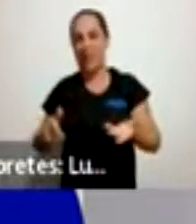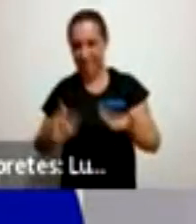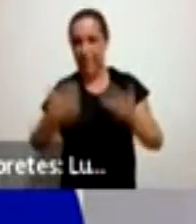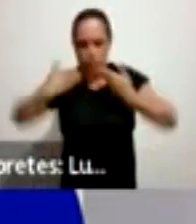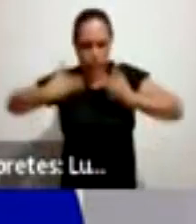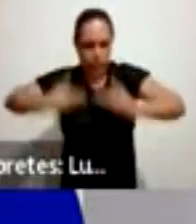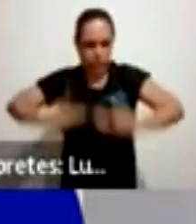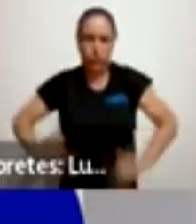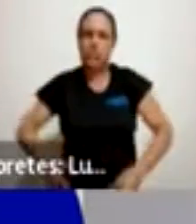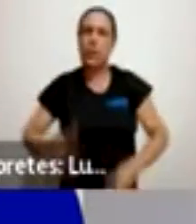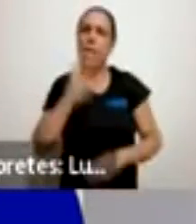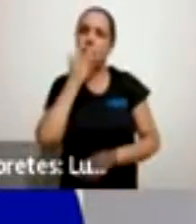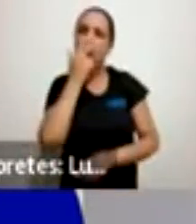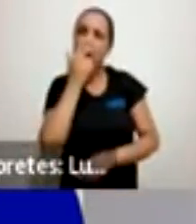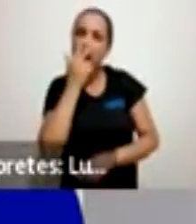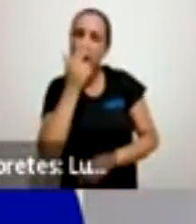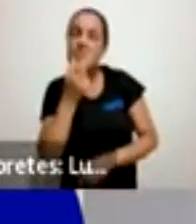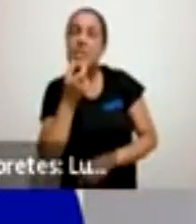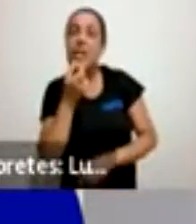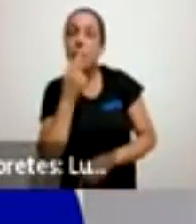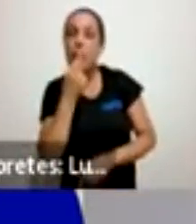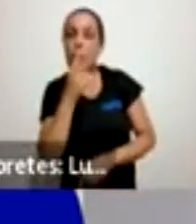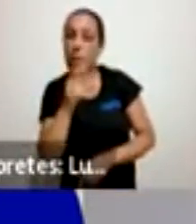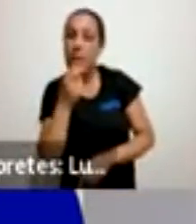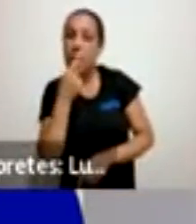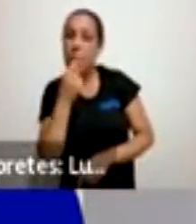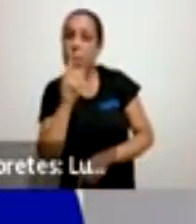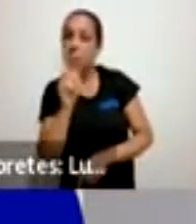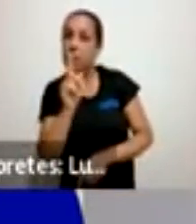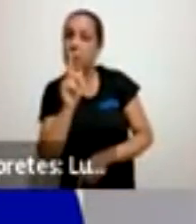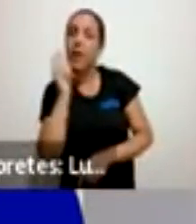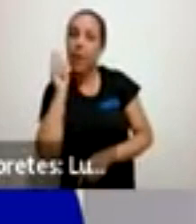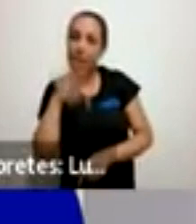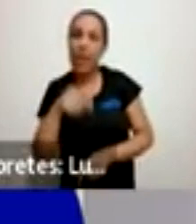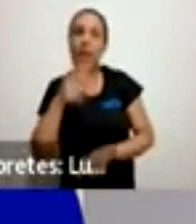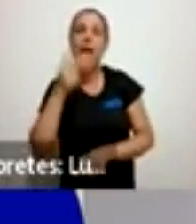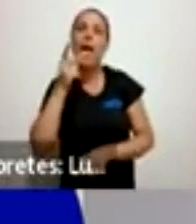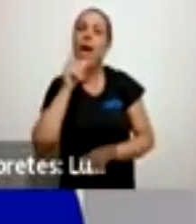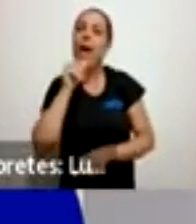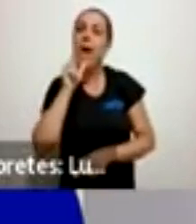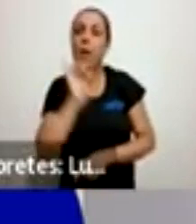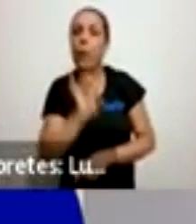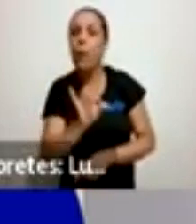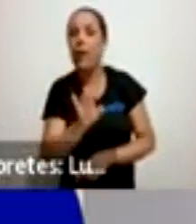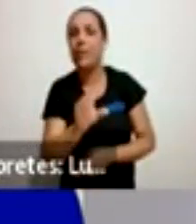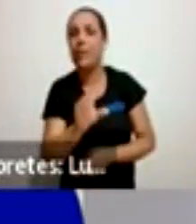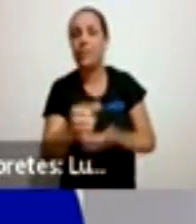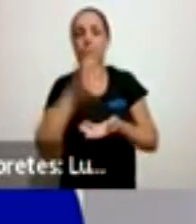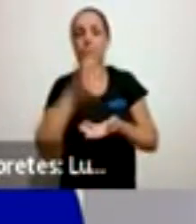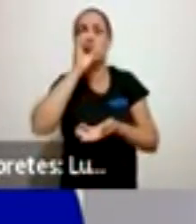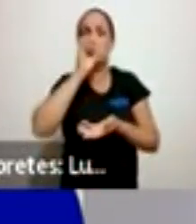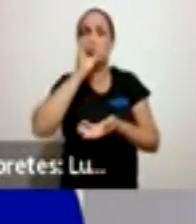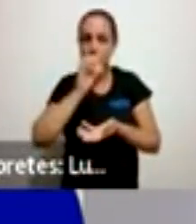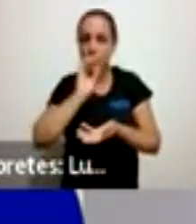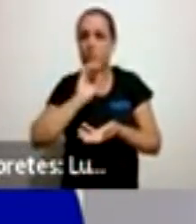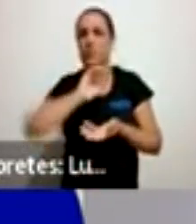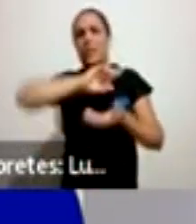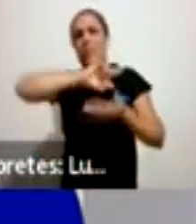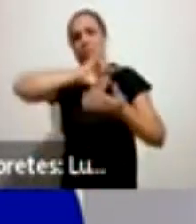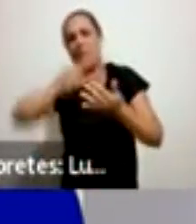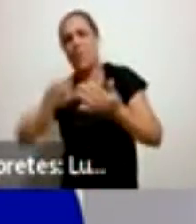como remédio. Então, a água se torna a coisa mais simples e mais poderosa que pode ser tratar uma ampla gama